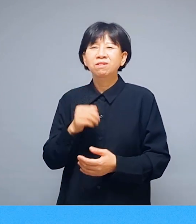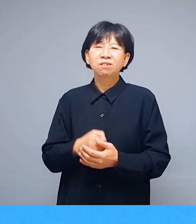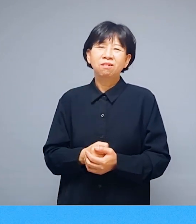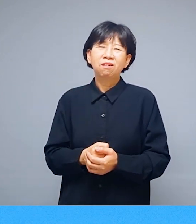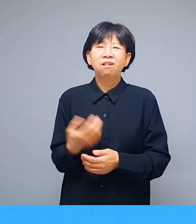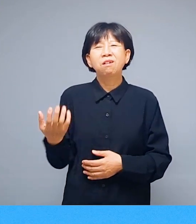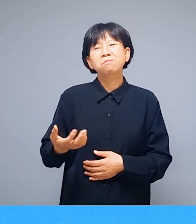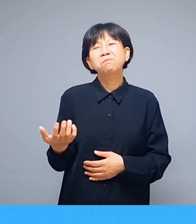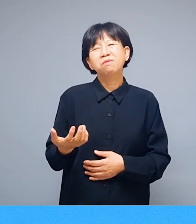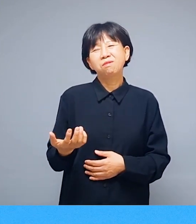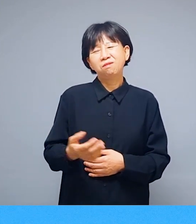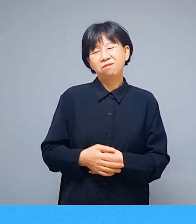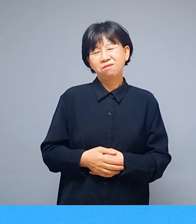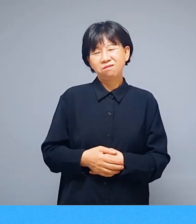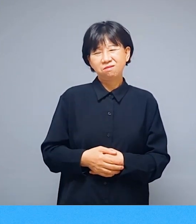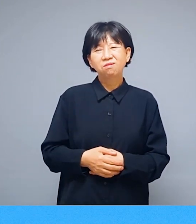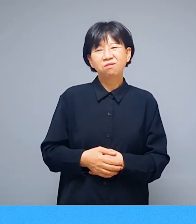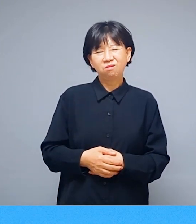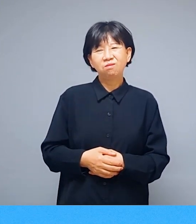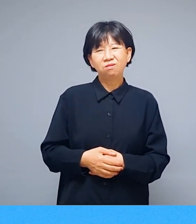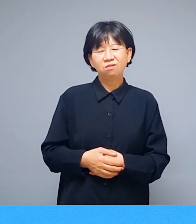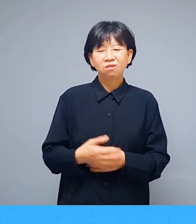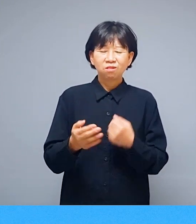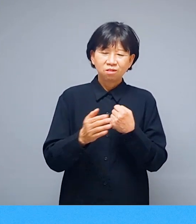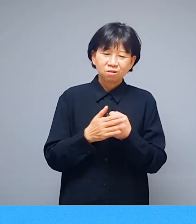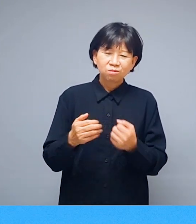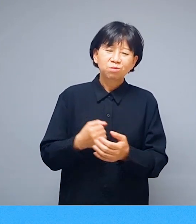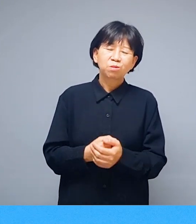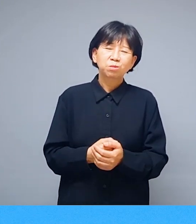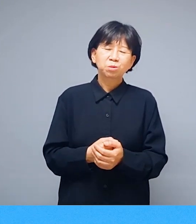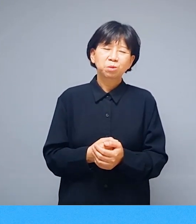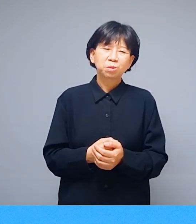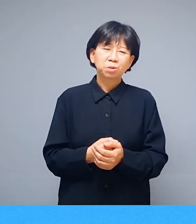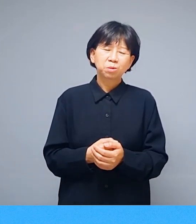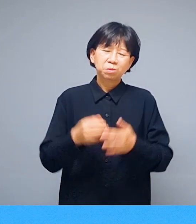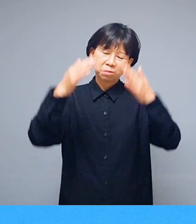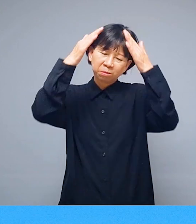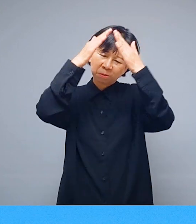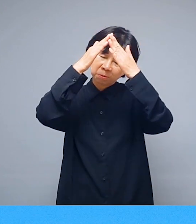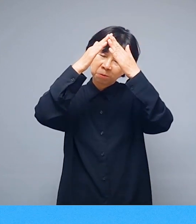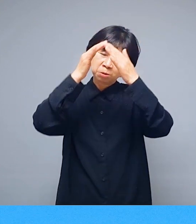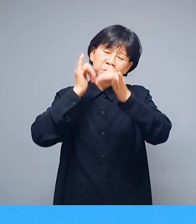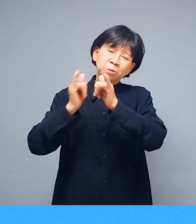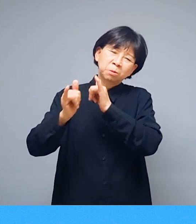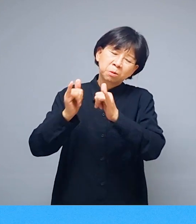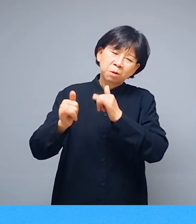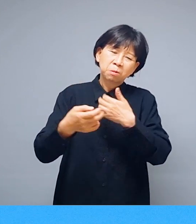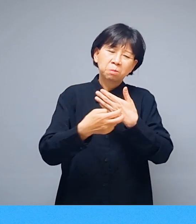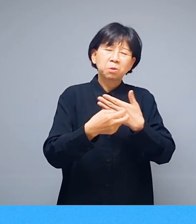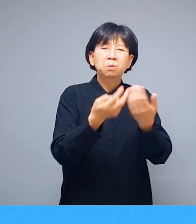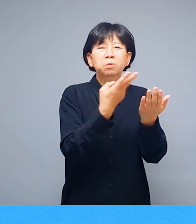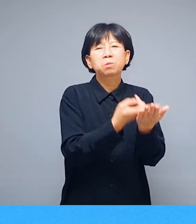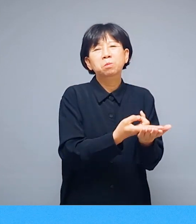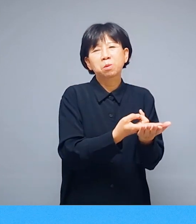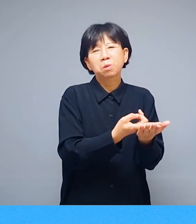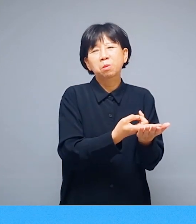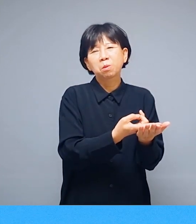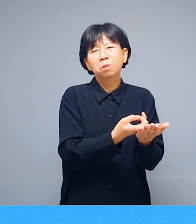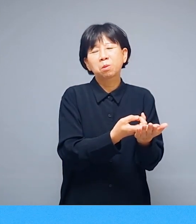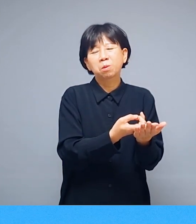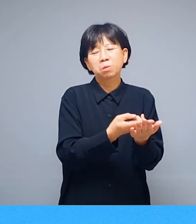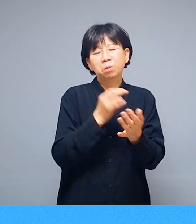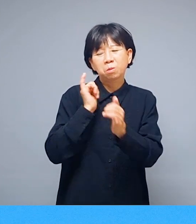계시고 또 영상에서 저랑 통화만 하는 이런 분들도 계십니다.